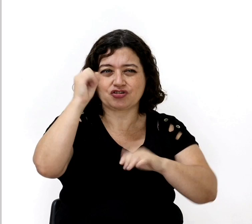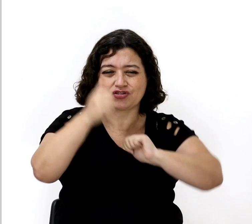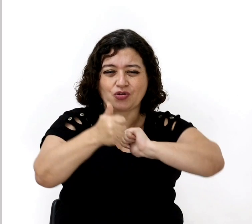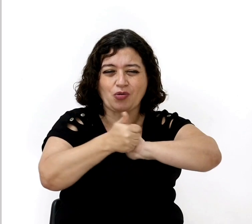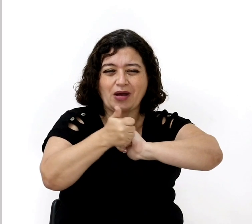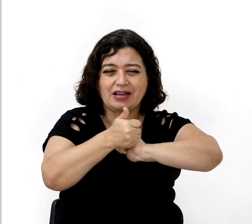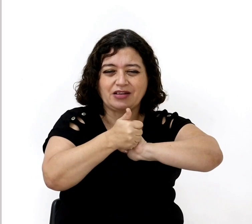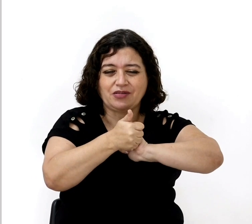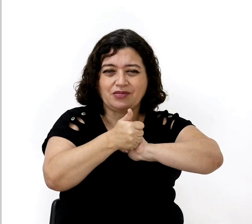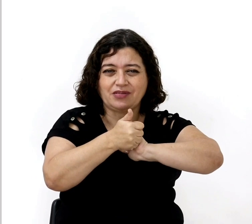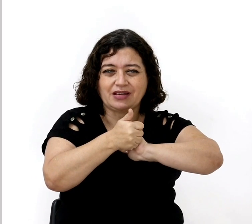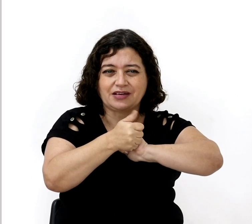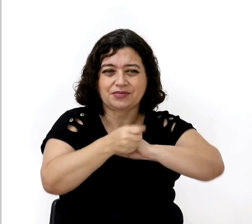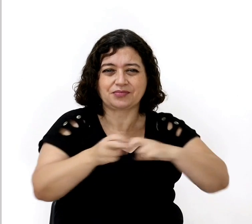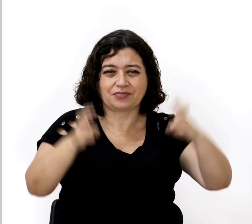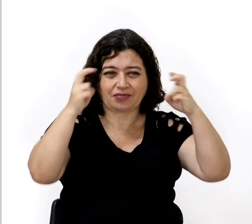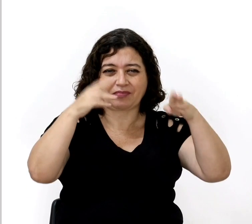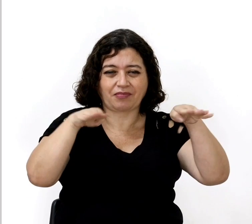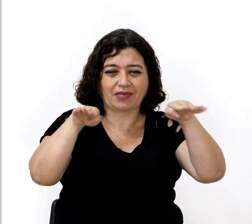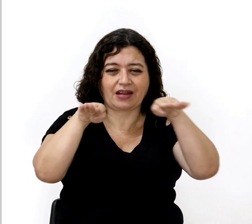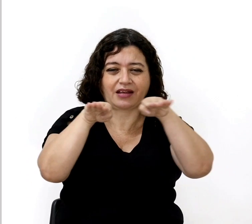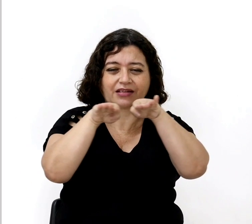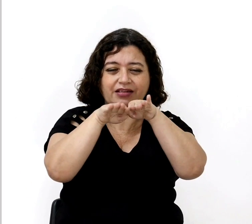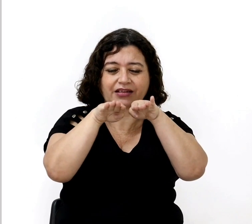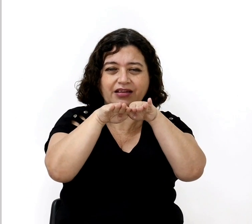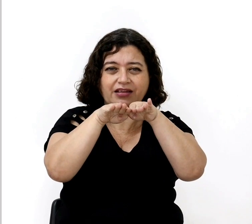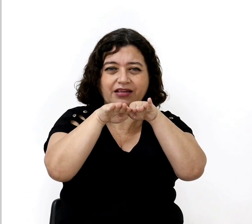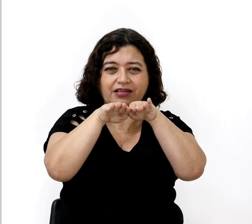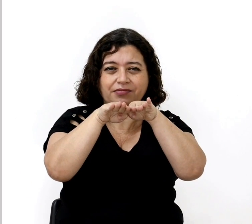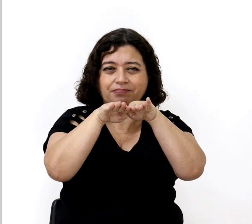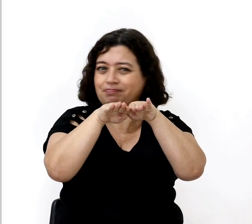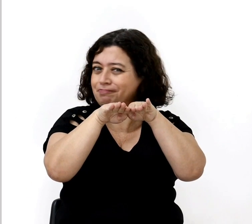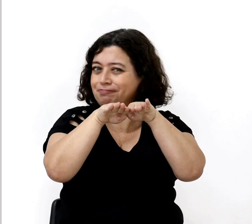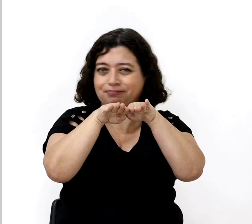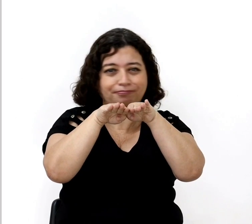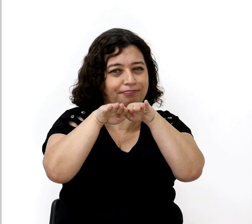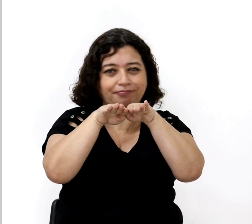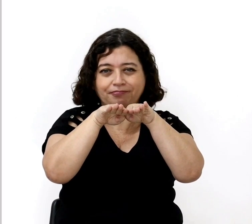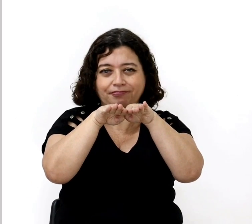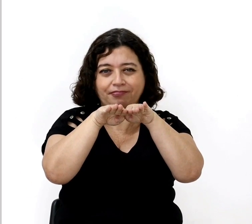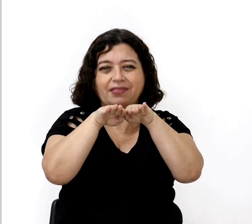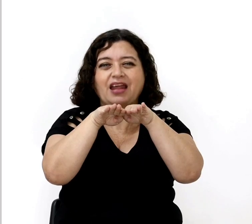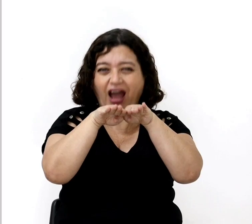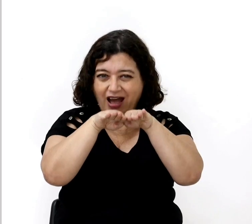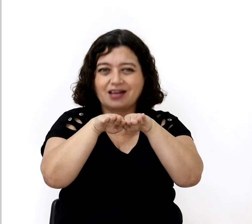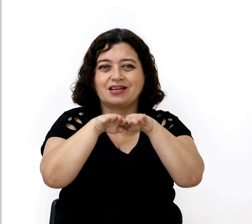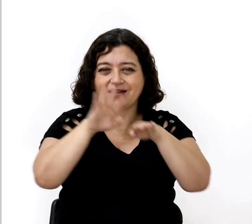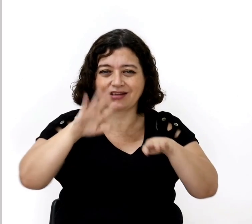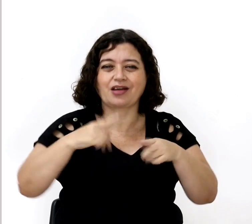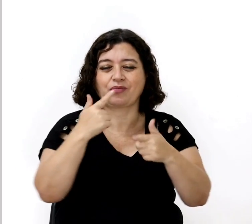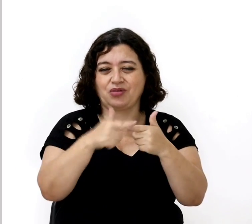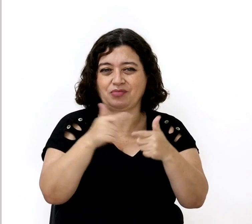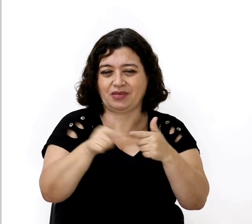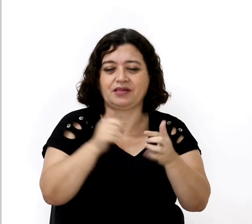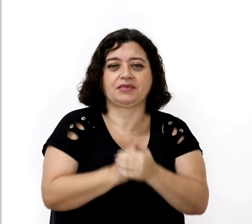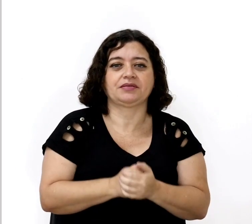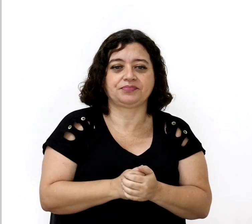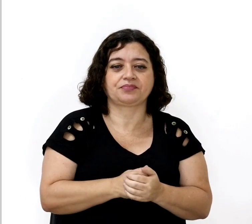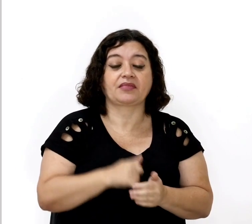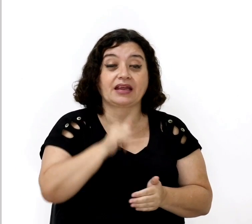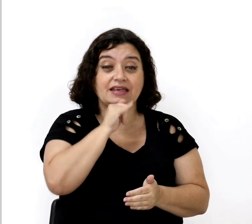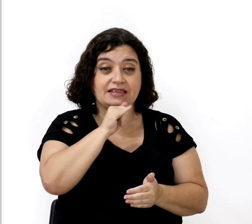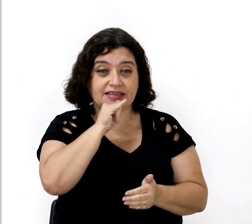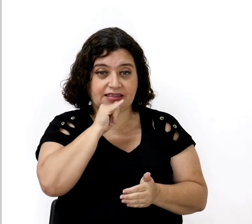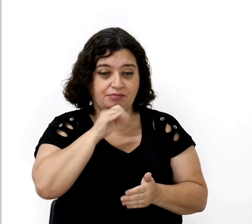qualifica isso a partir dessa expressão de equilíbrio, é aí que que dá uma pegada, na né? prática, é você pegar a agenda